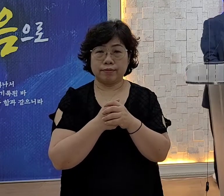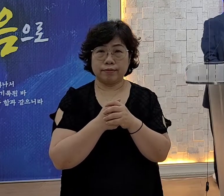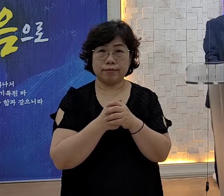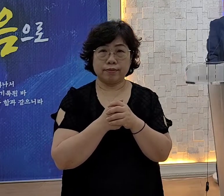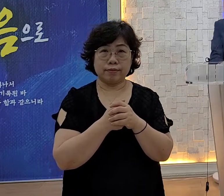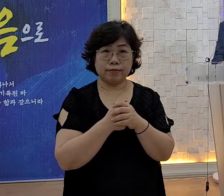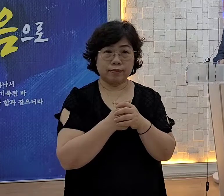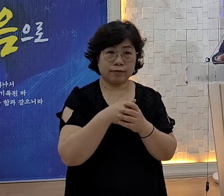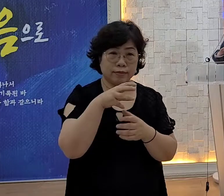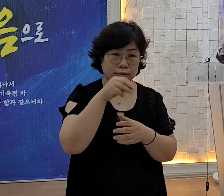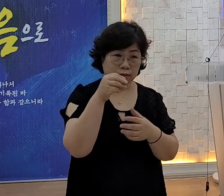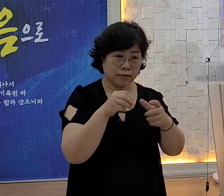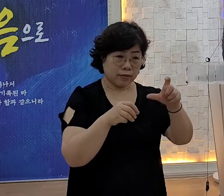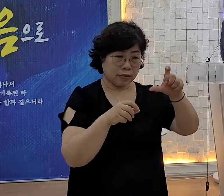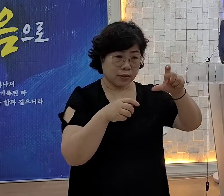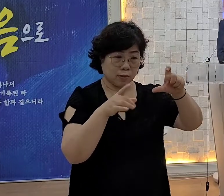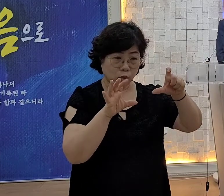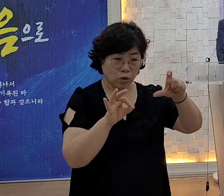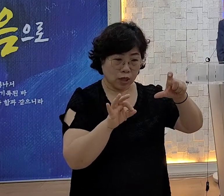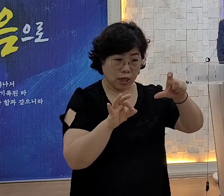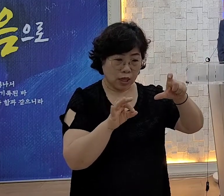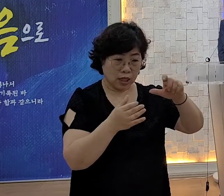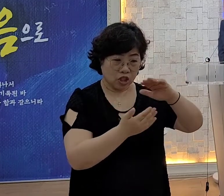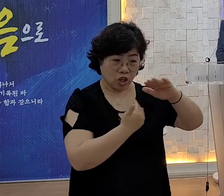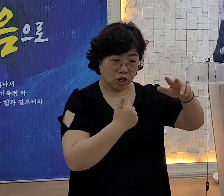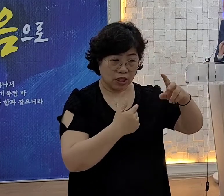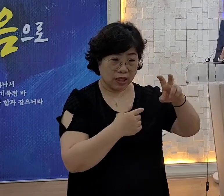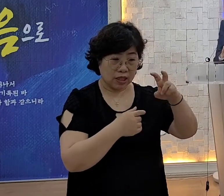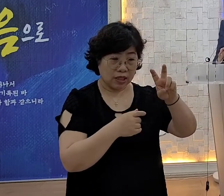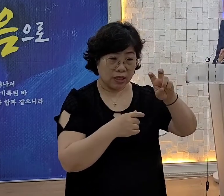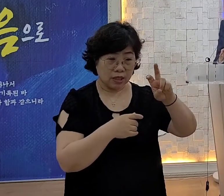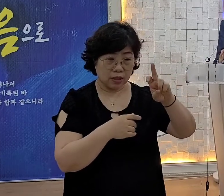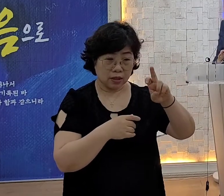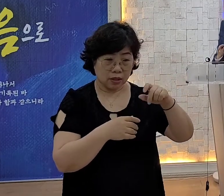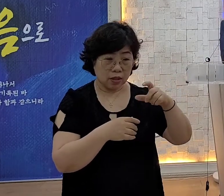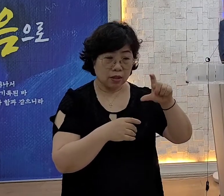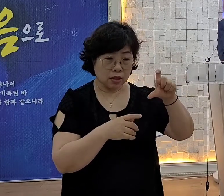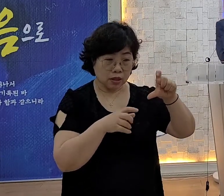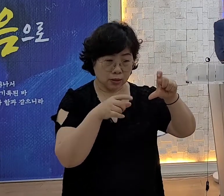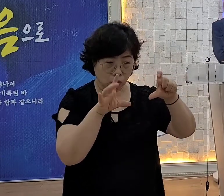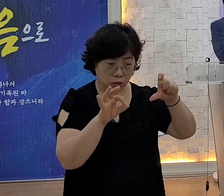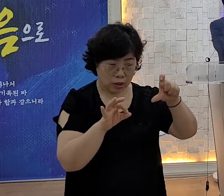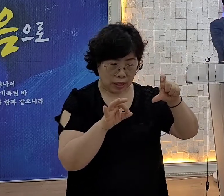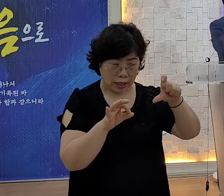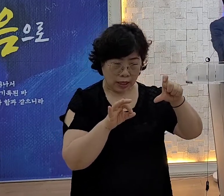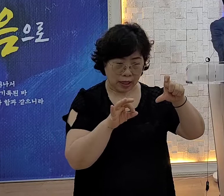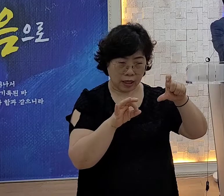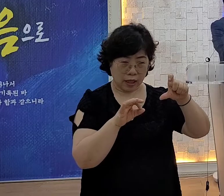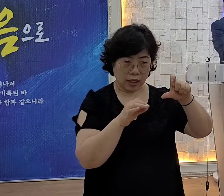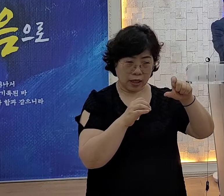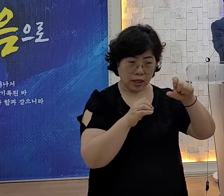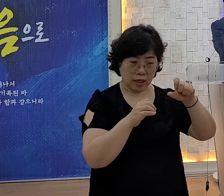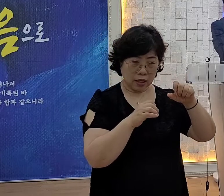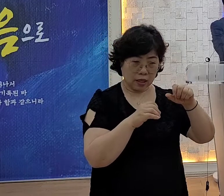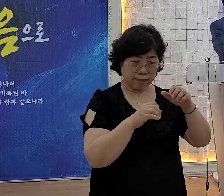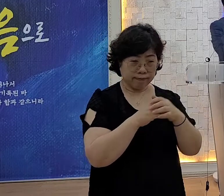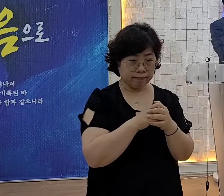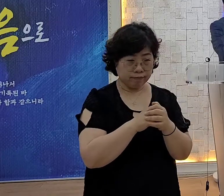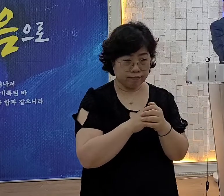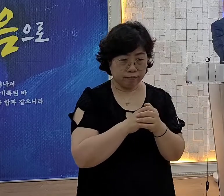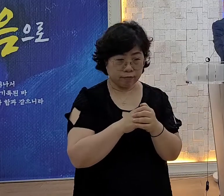이 15장에 앞서서 12장에는 어떤 이야기가 있냐면, 자, 15장 펴세요. 제가 이제 그 앞에 얘기를 하면,